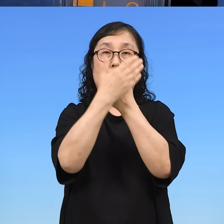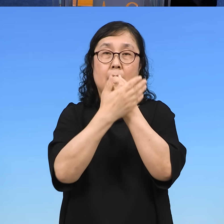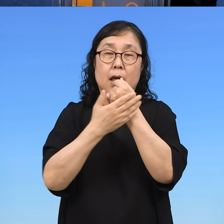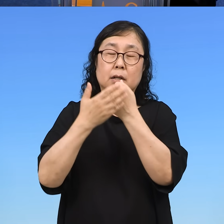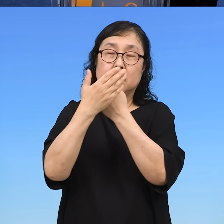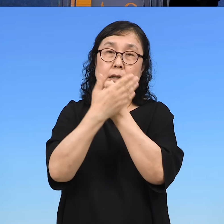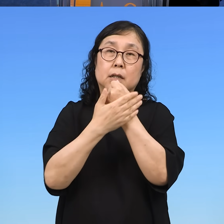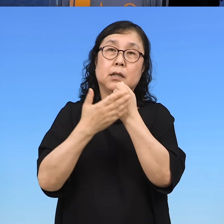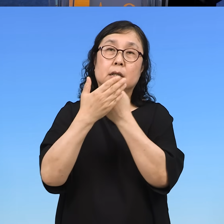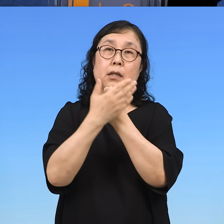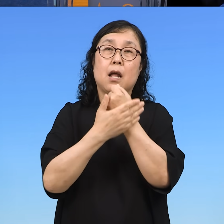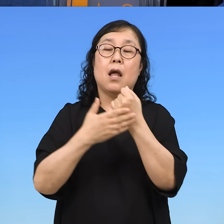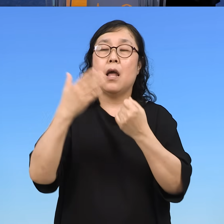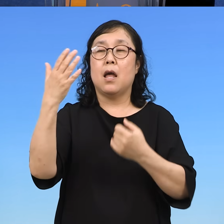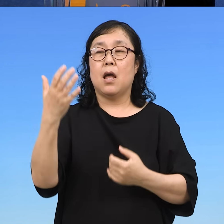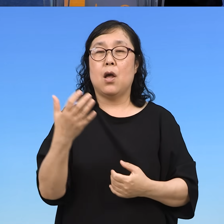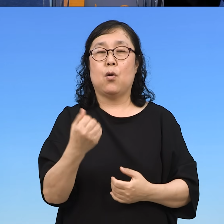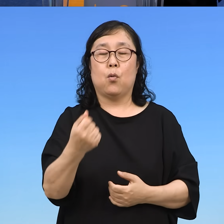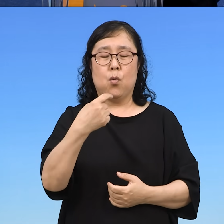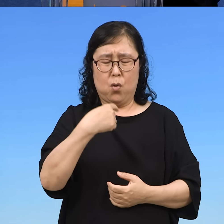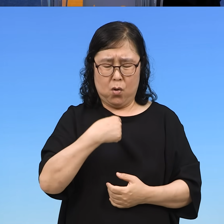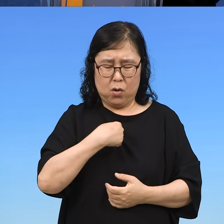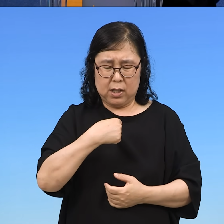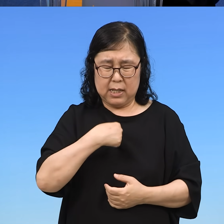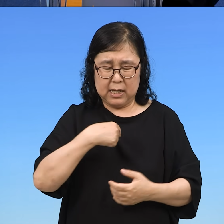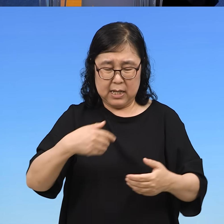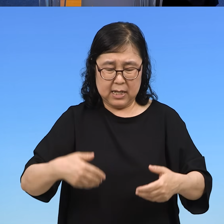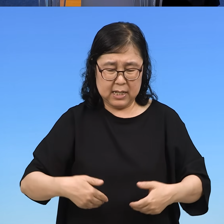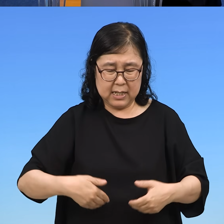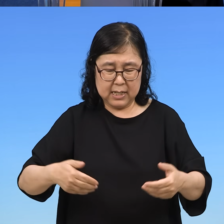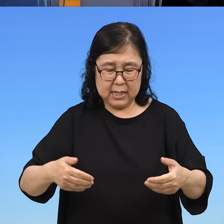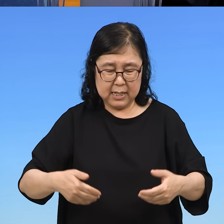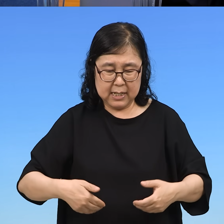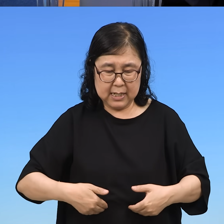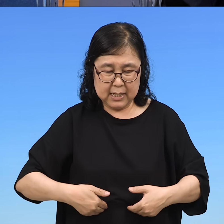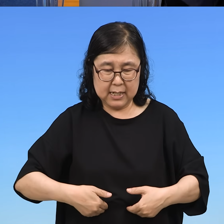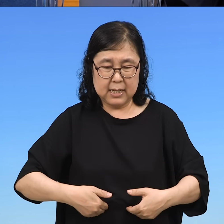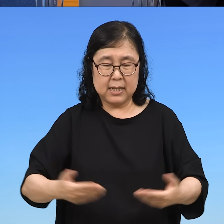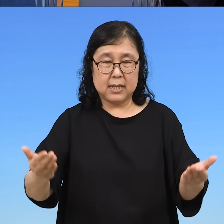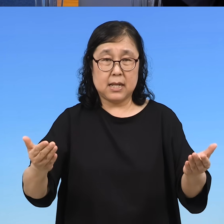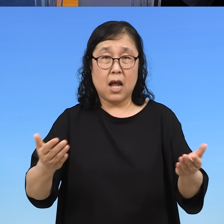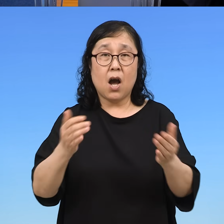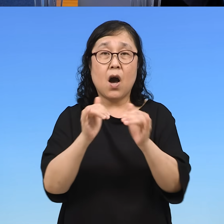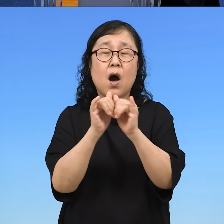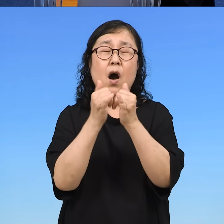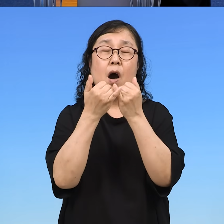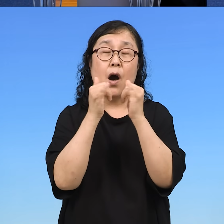저같이 자격 없는 자, 이 쓸데없는 자,